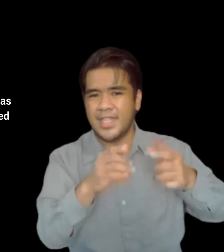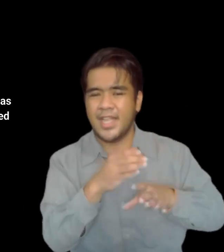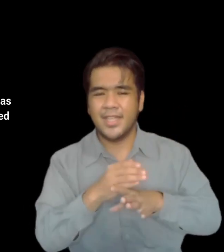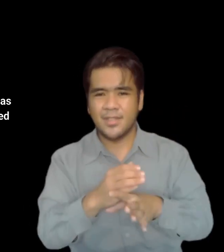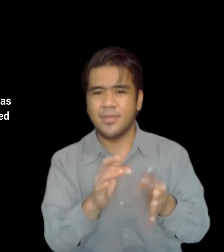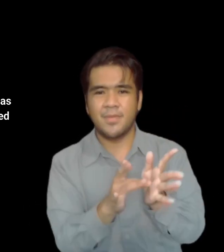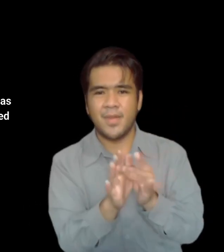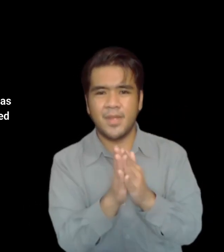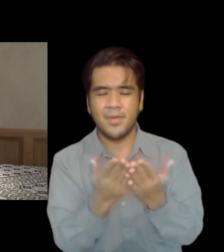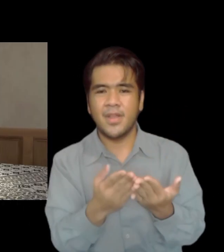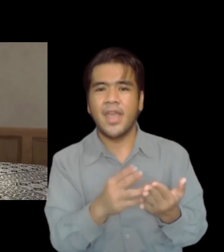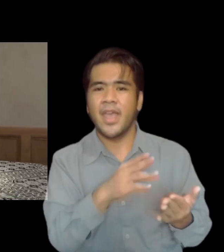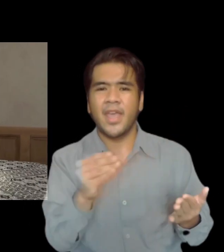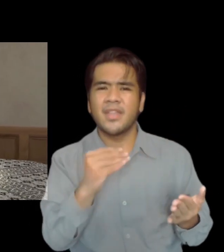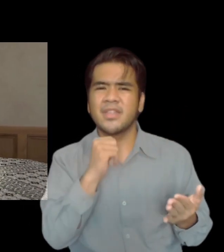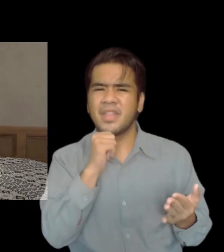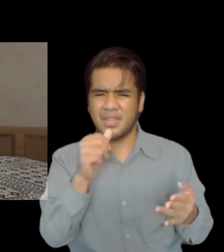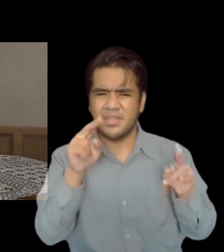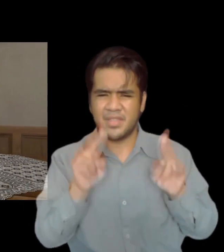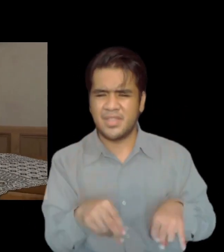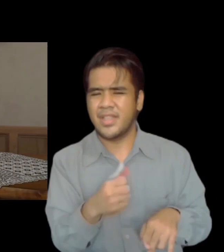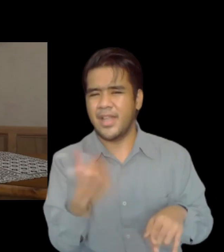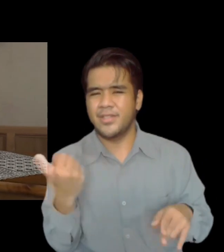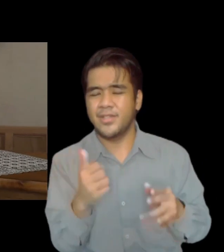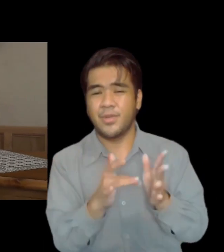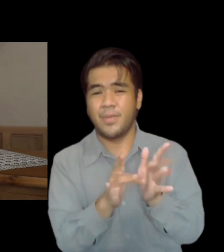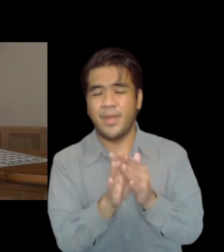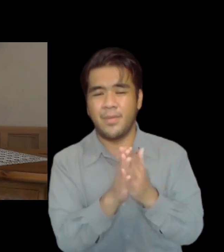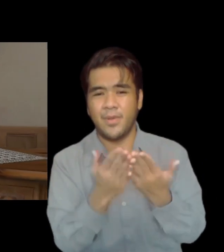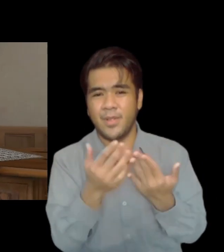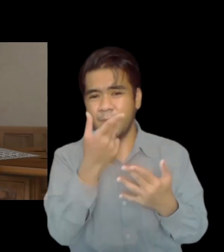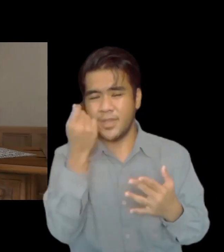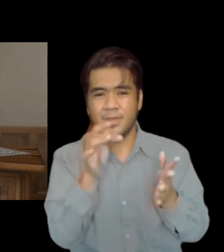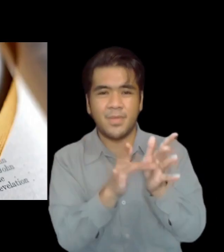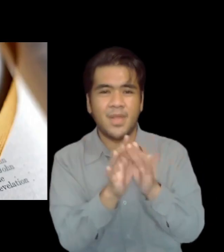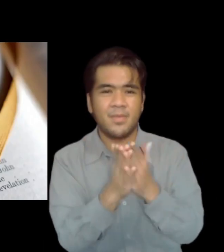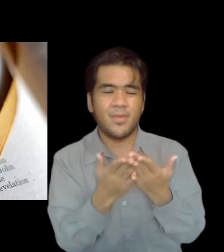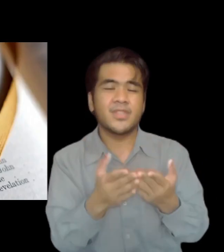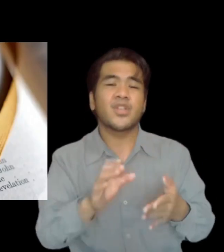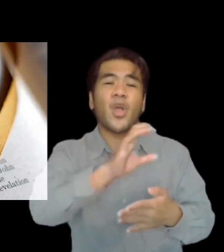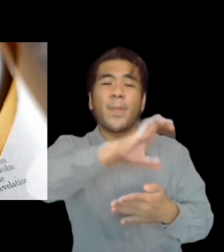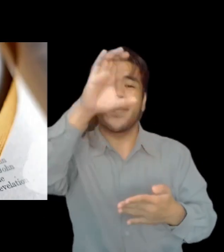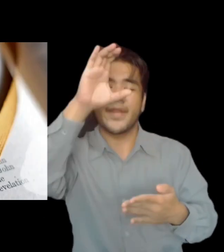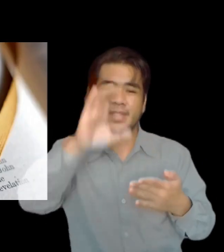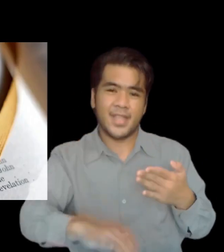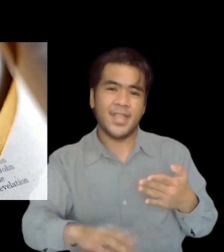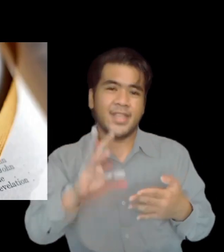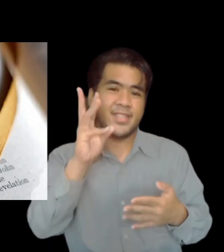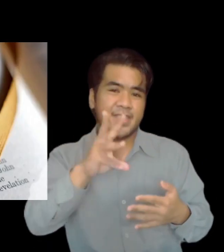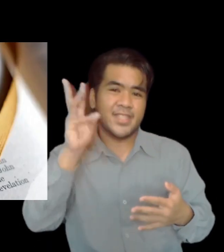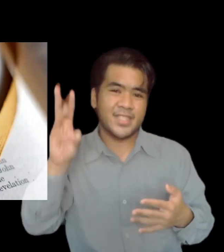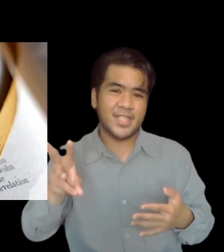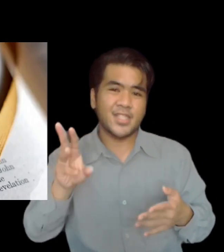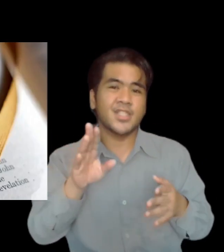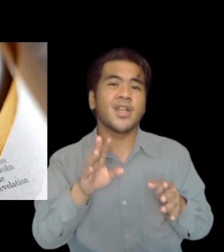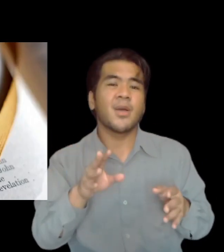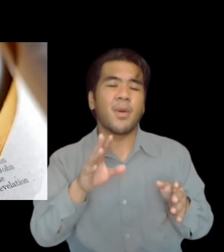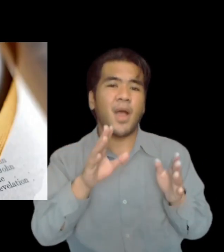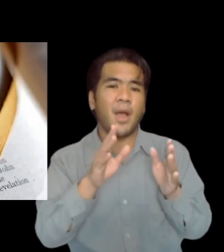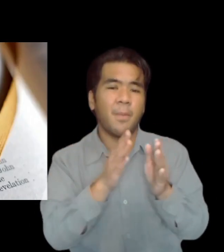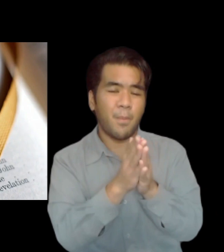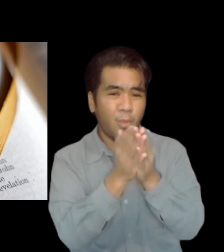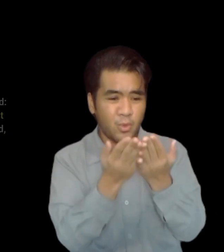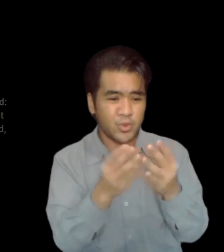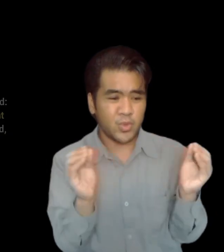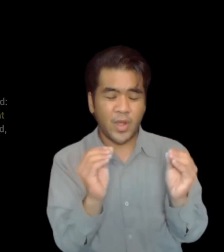henerasyon, magpakailanman. At hindi na natin kakailanganin pa ng ibang aklat dahil ang Biblia ay kumpleto na at sa 66